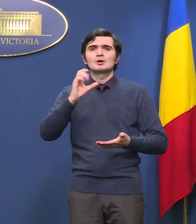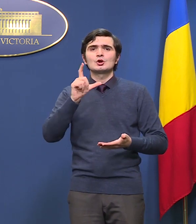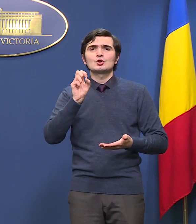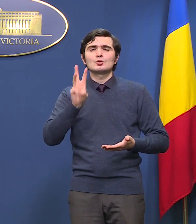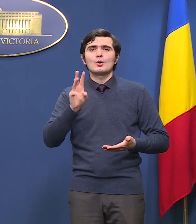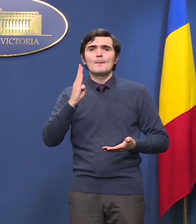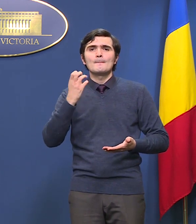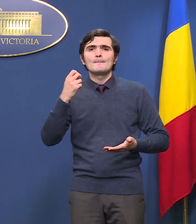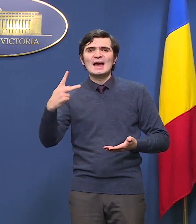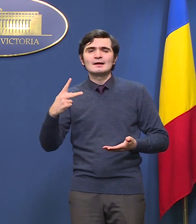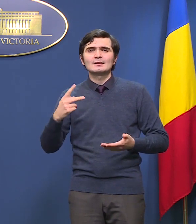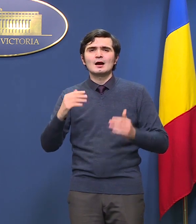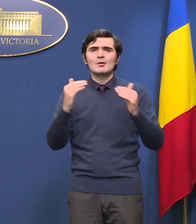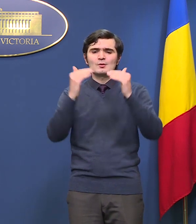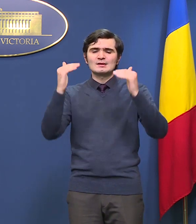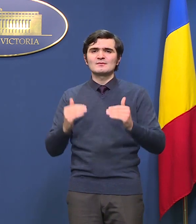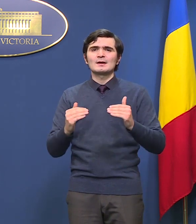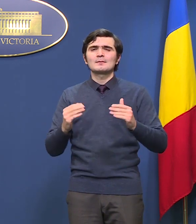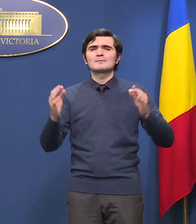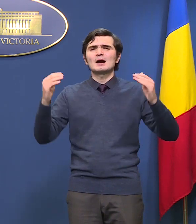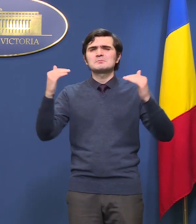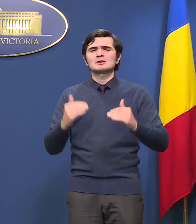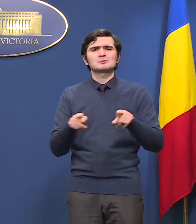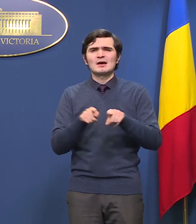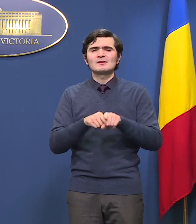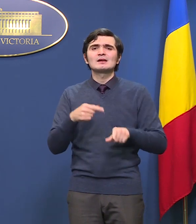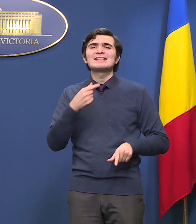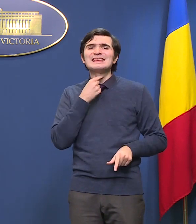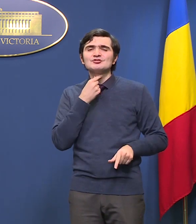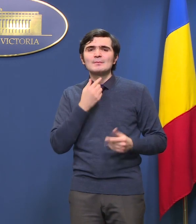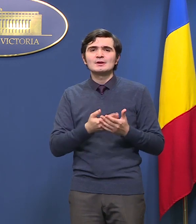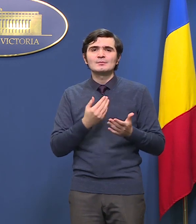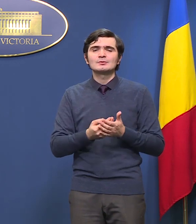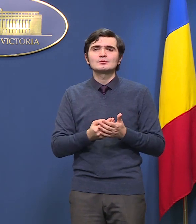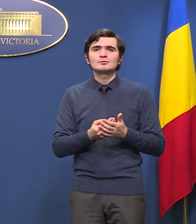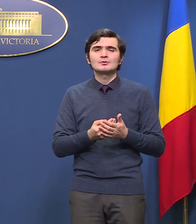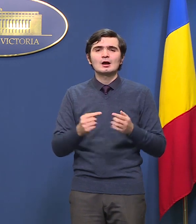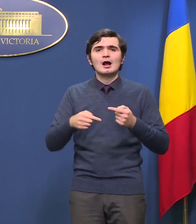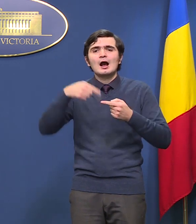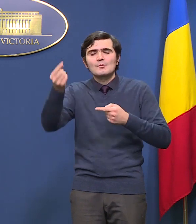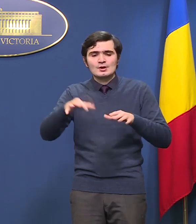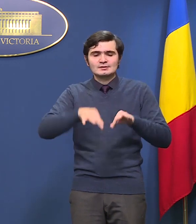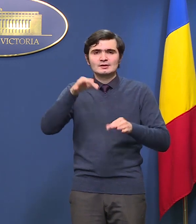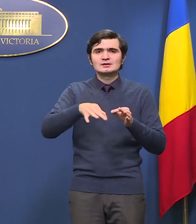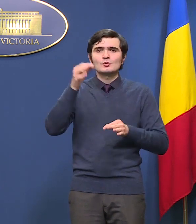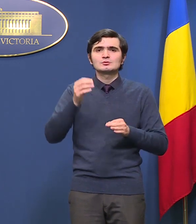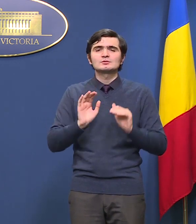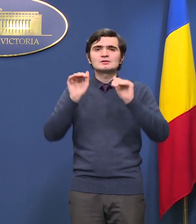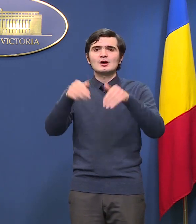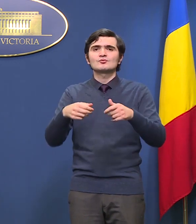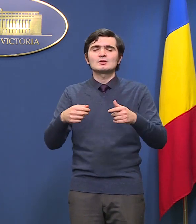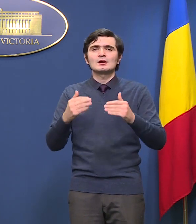nivelul lunii decembrie, până vom găsi o soluție astfel încât acest clawback să ajungă totuși la un nivel